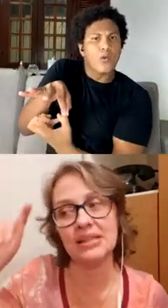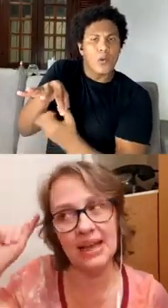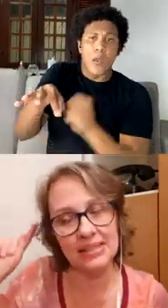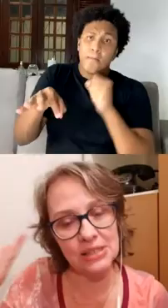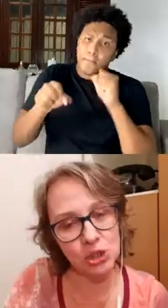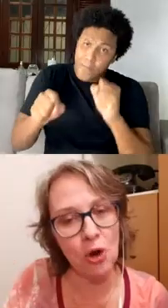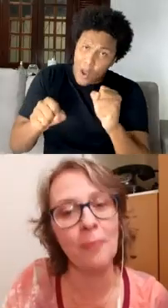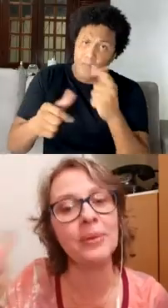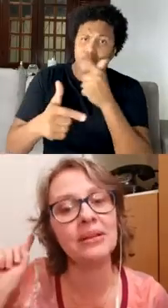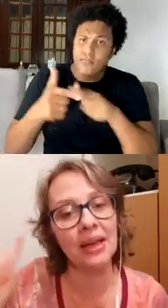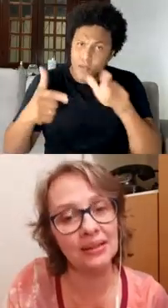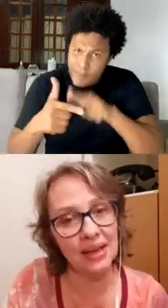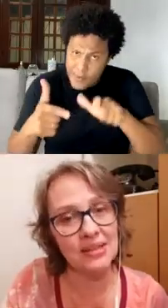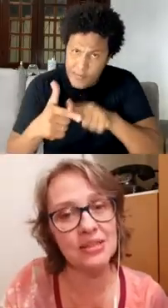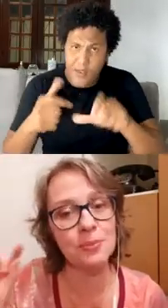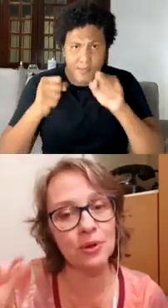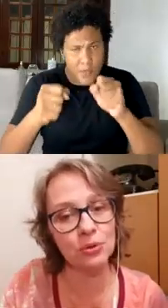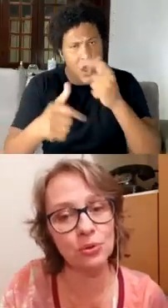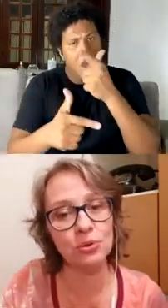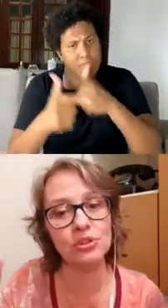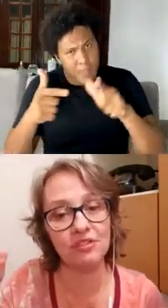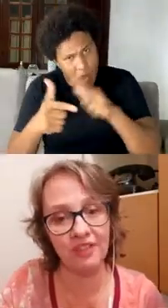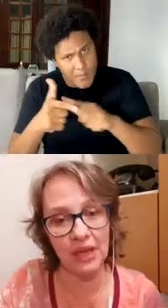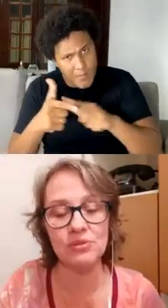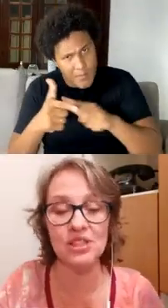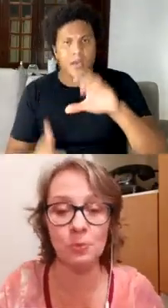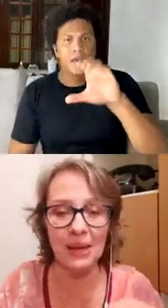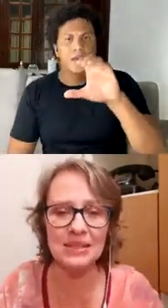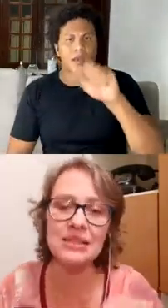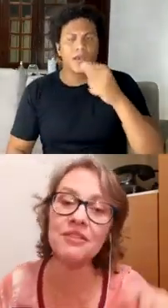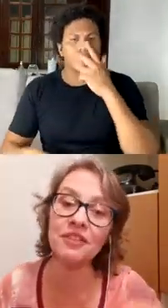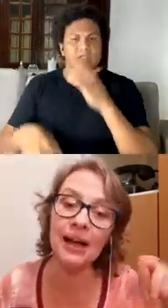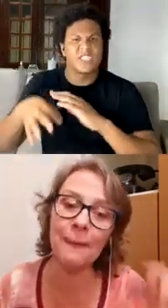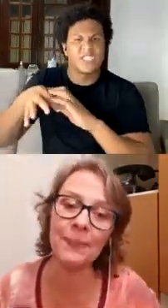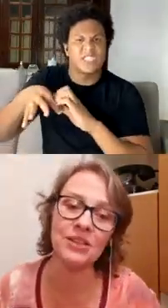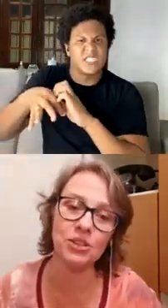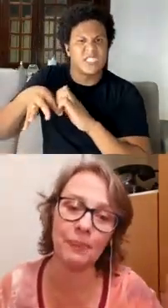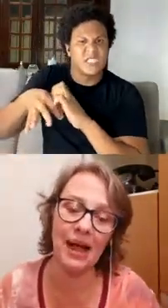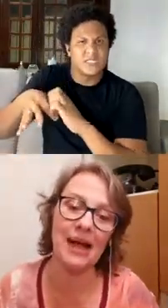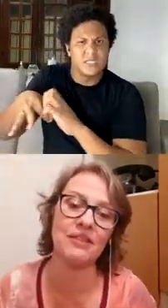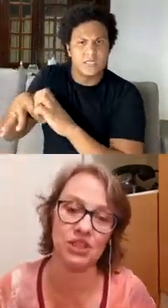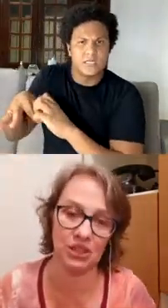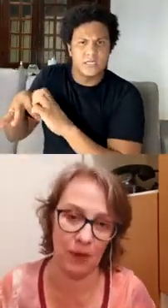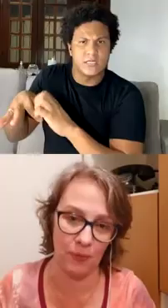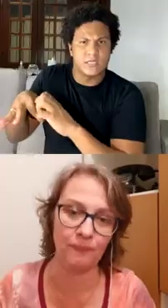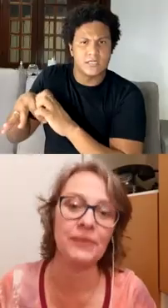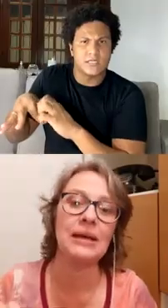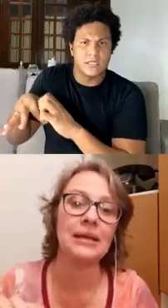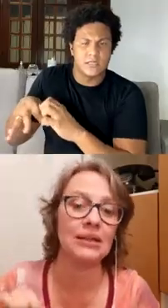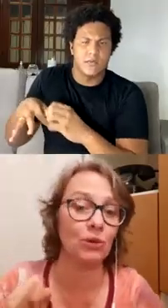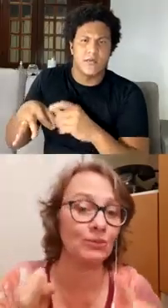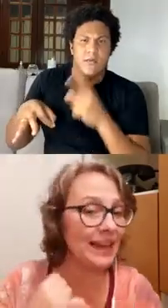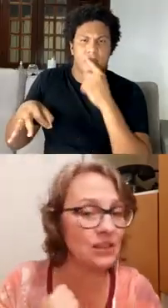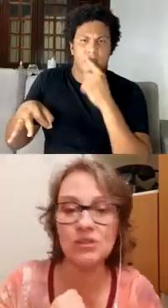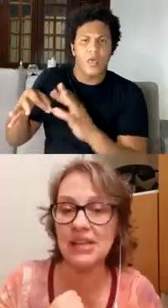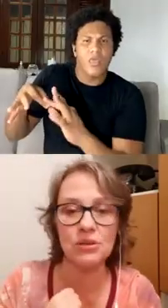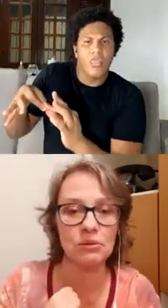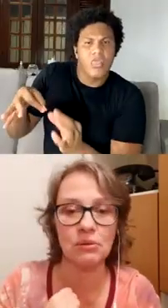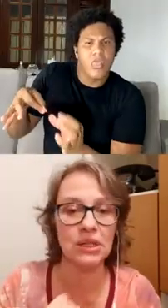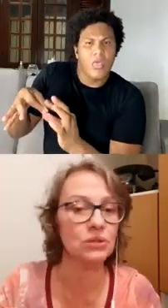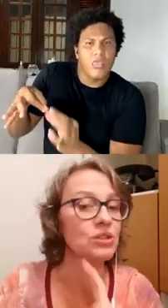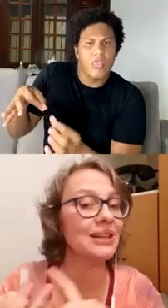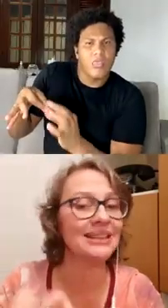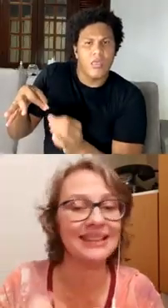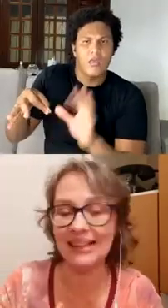Em sexy shop tem desses produtos feitos especificamente para a área vaginal. Então, nada de usar isso